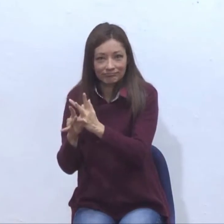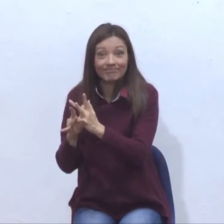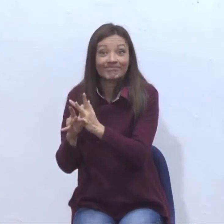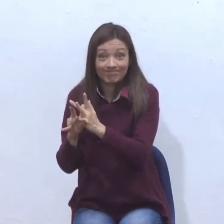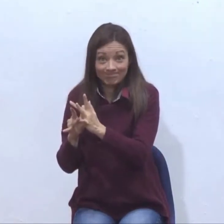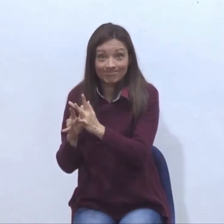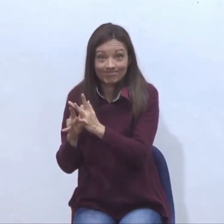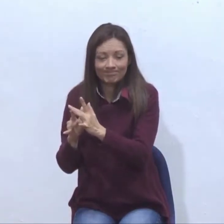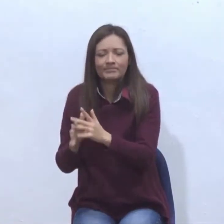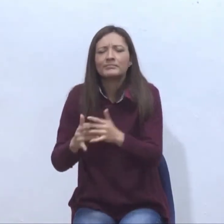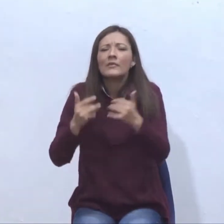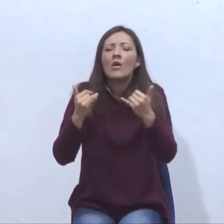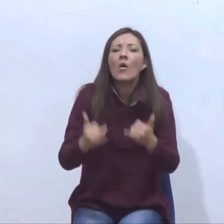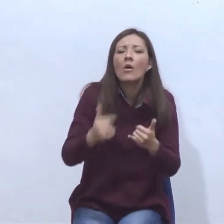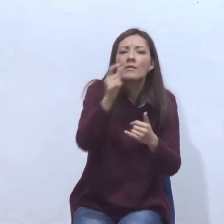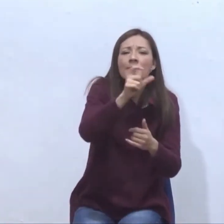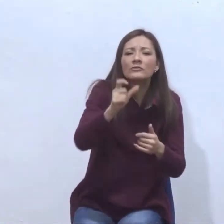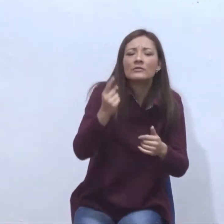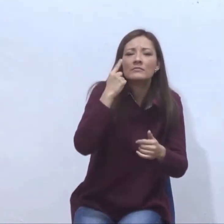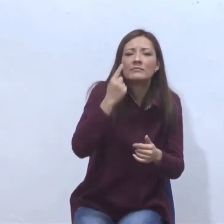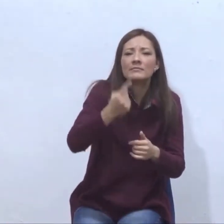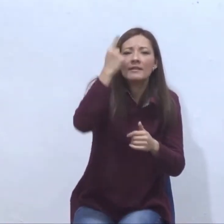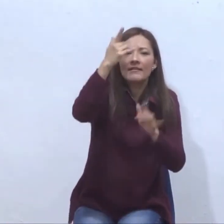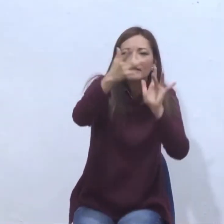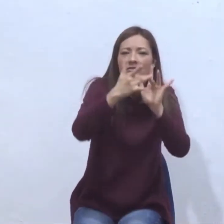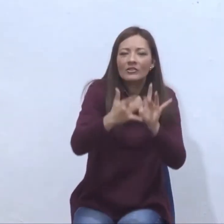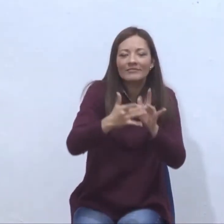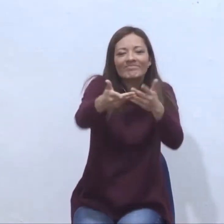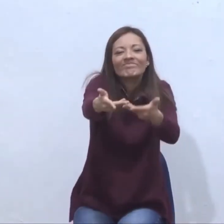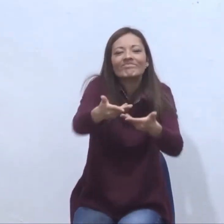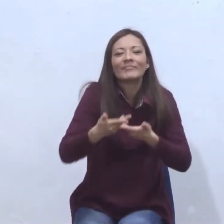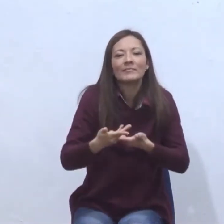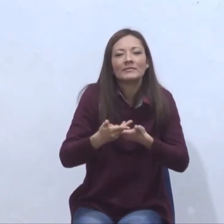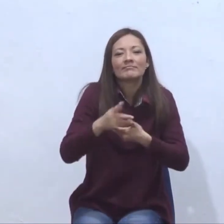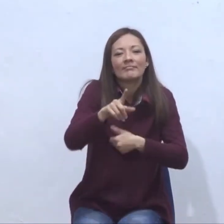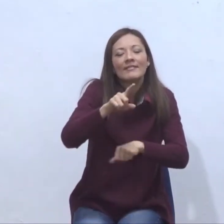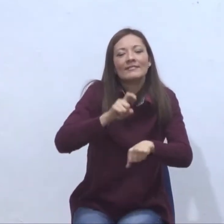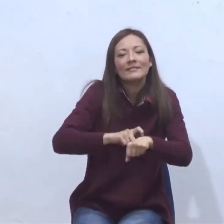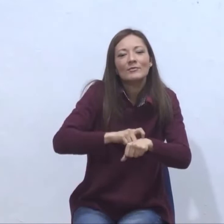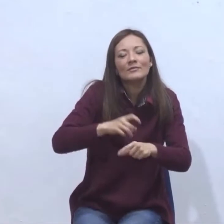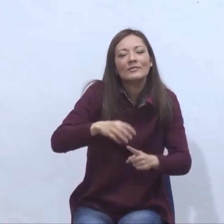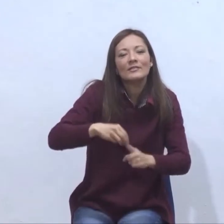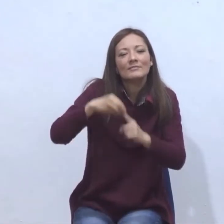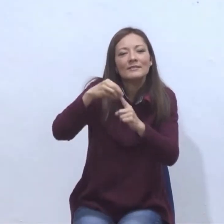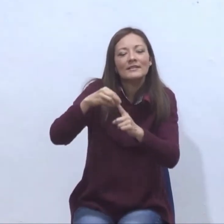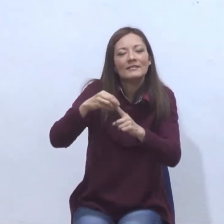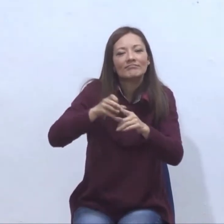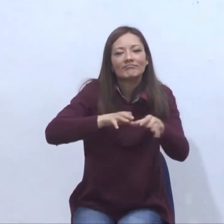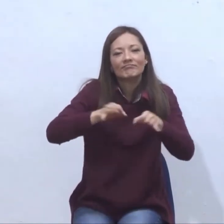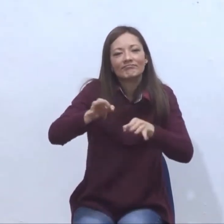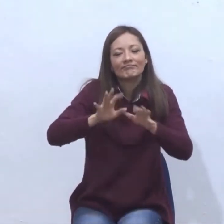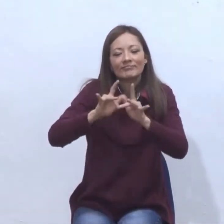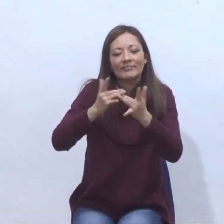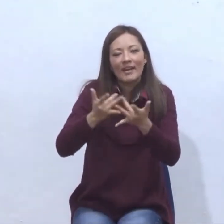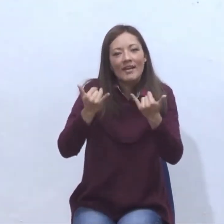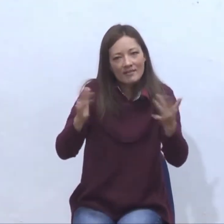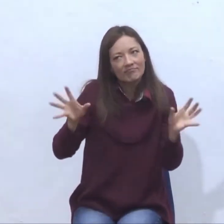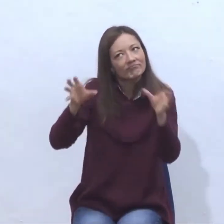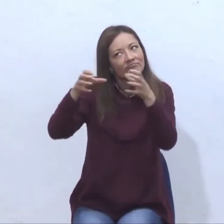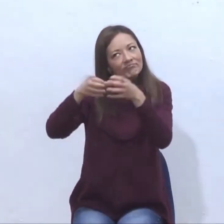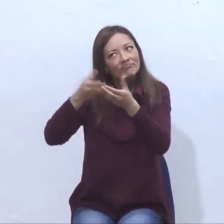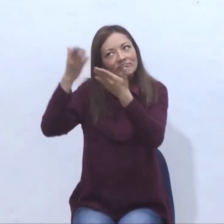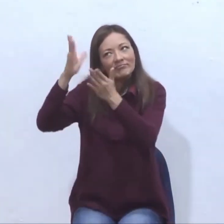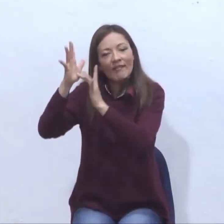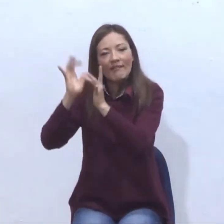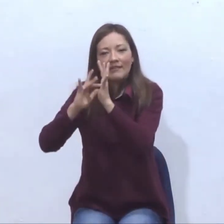están conectados hoy por primera vez, bienvenidos a este momento tan especial en el cual rendimos culto a nuestro Señor Jesucristo.